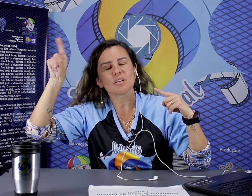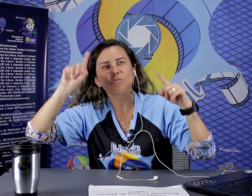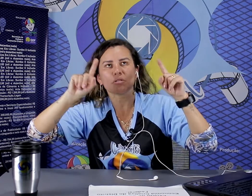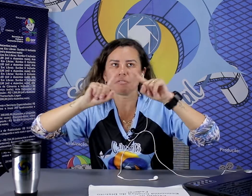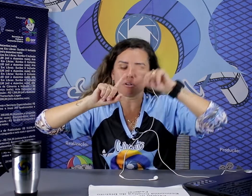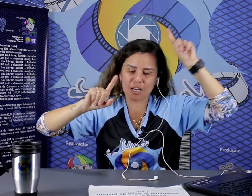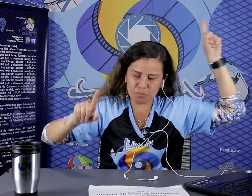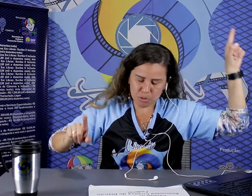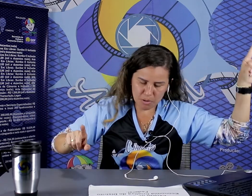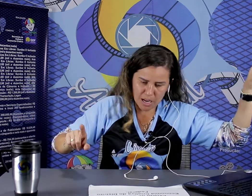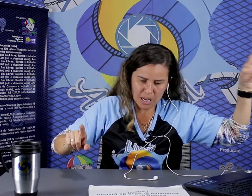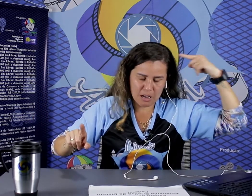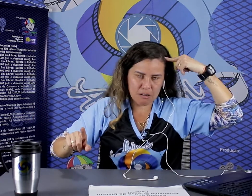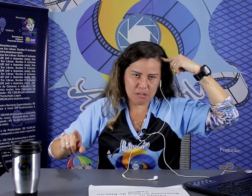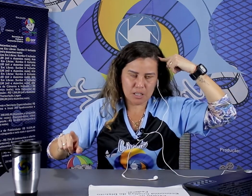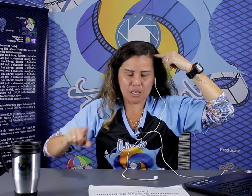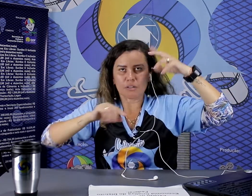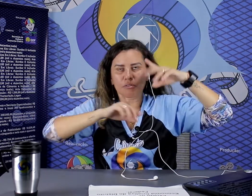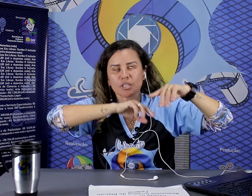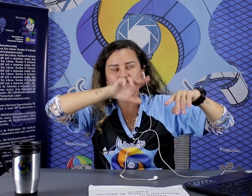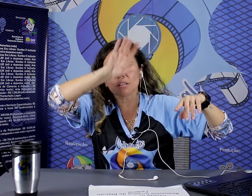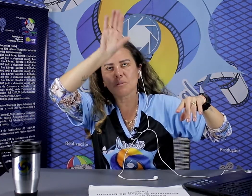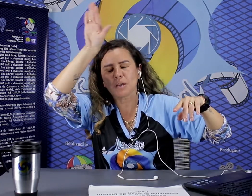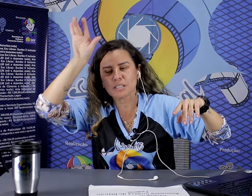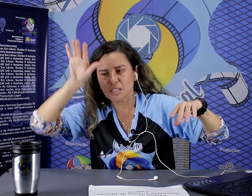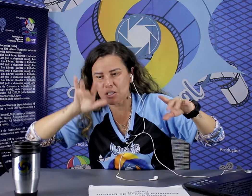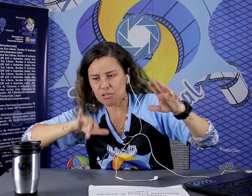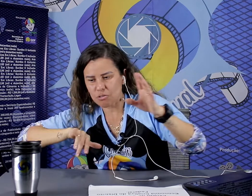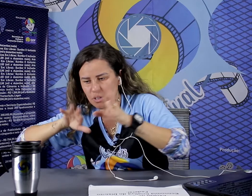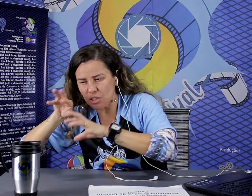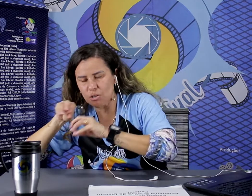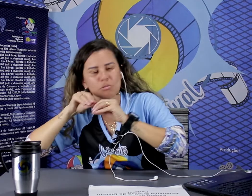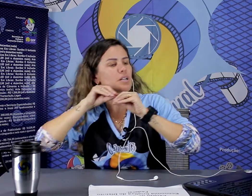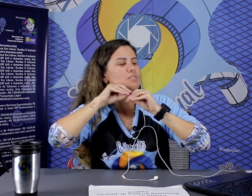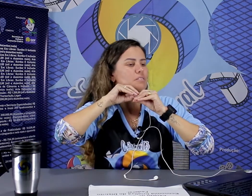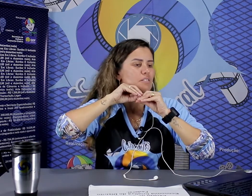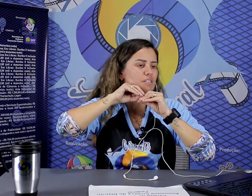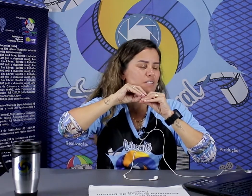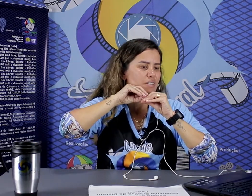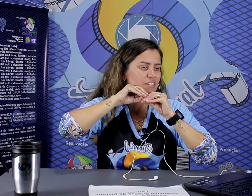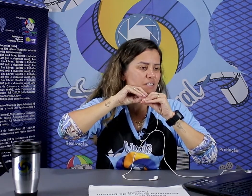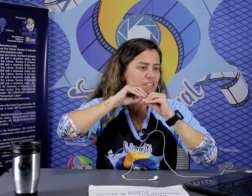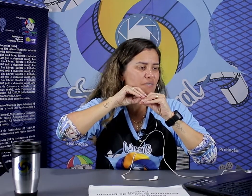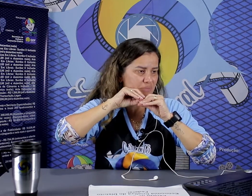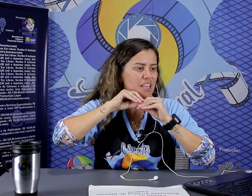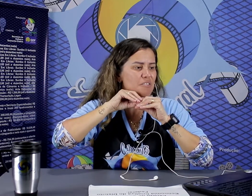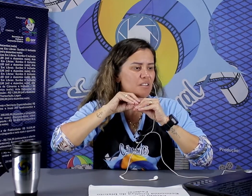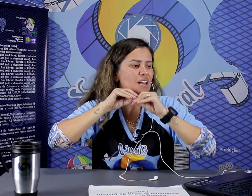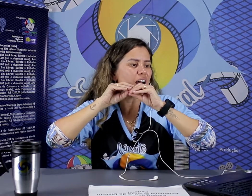Pedro, veio lá de Portugal, foi andando ali pelas Índias, não sei o quê, e chegou no Brasil. Entendeu? Então,